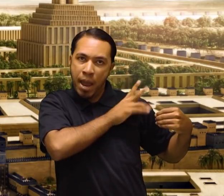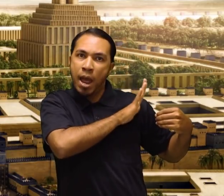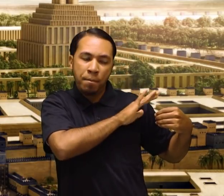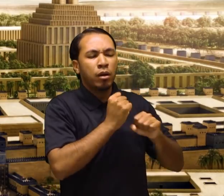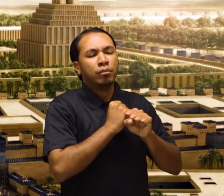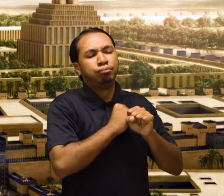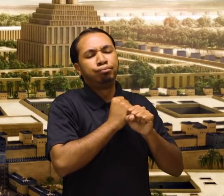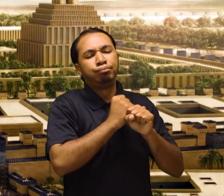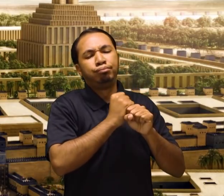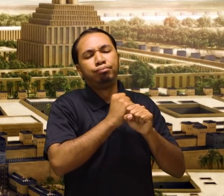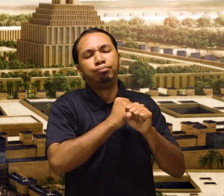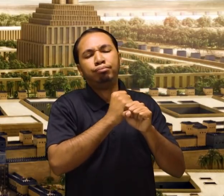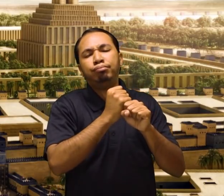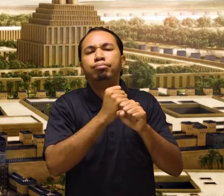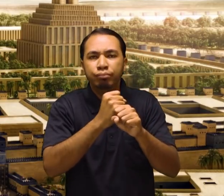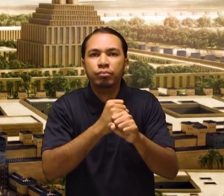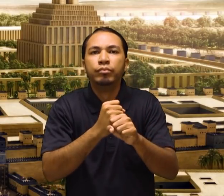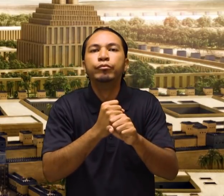muitos anos,